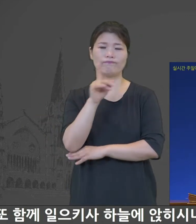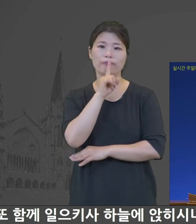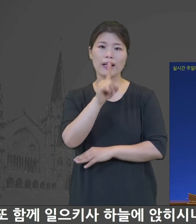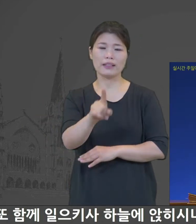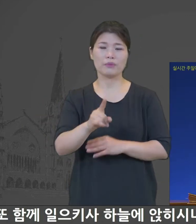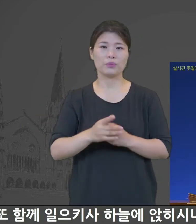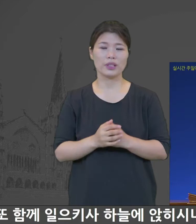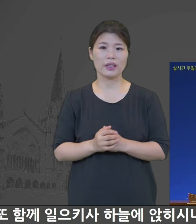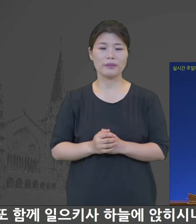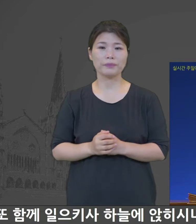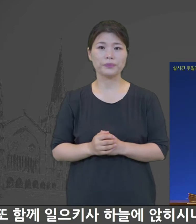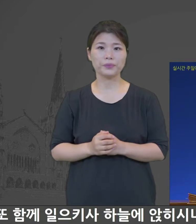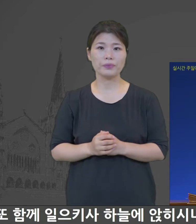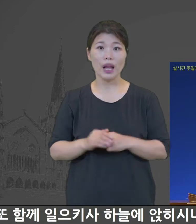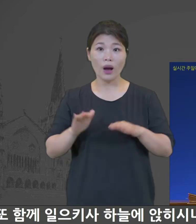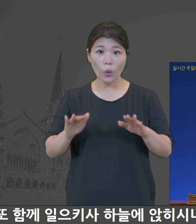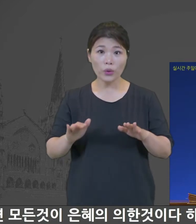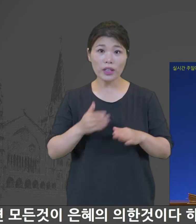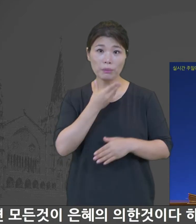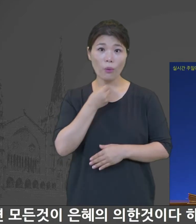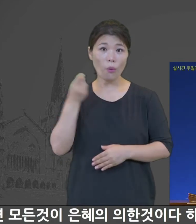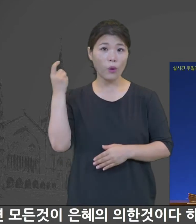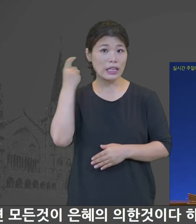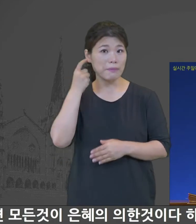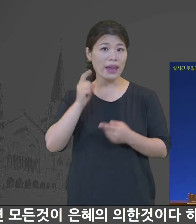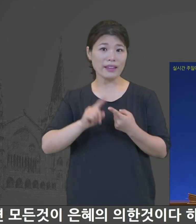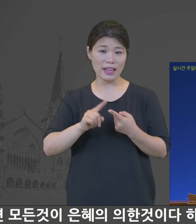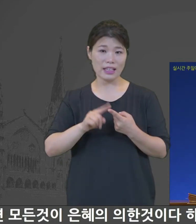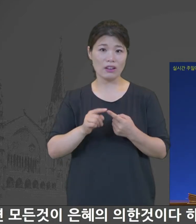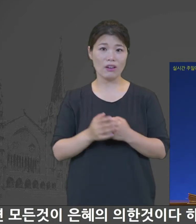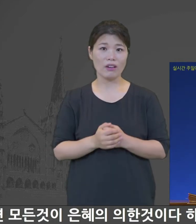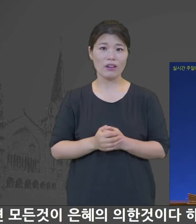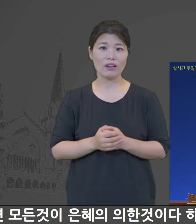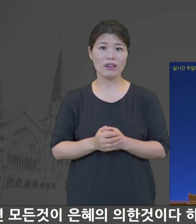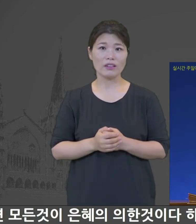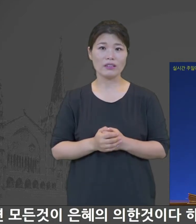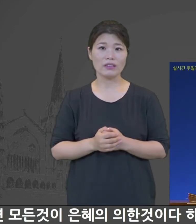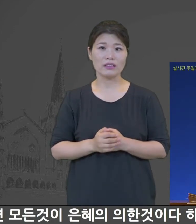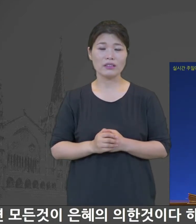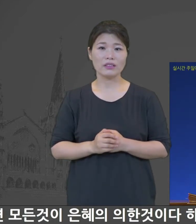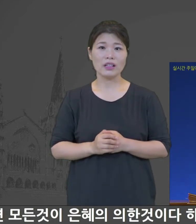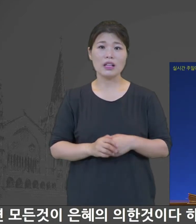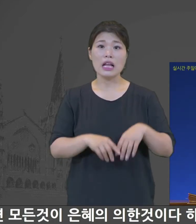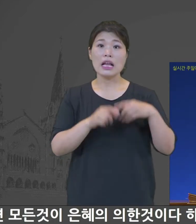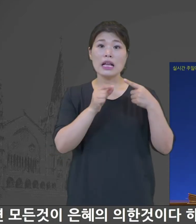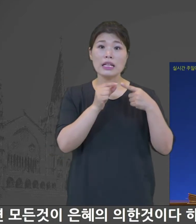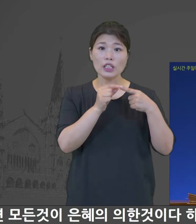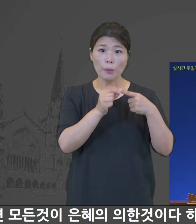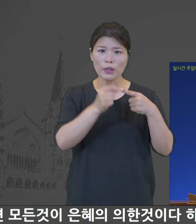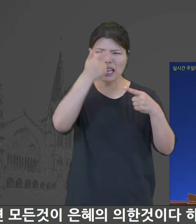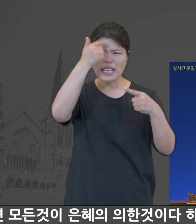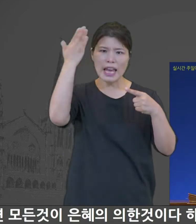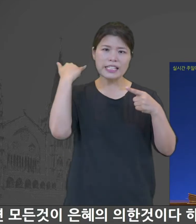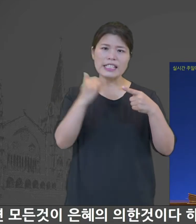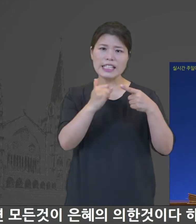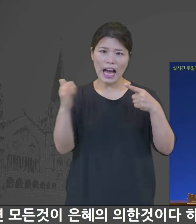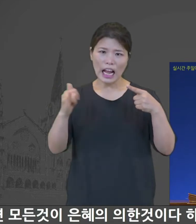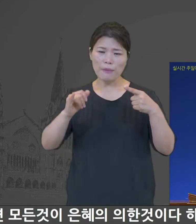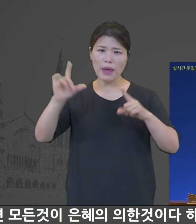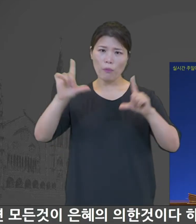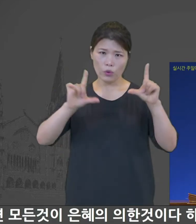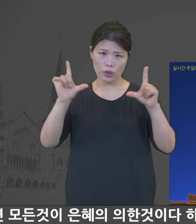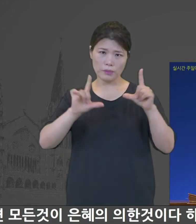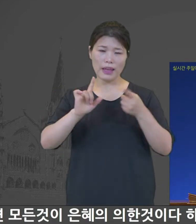있습니다. 오늘 이 복음은 첫 번째, 우리가 죽었던 상태, 옛사람의 상태에 있었던